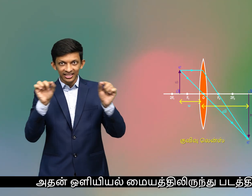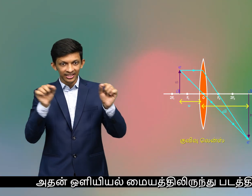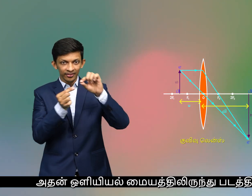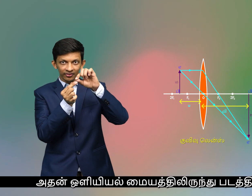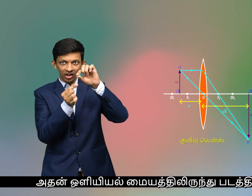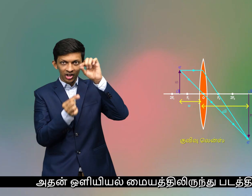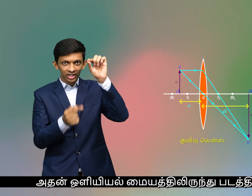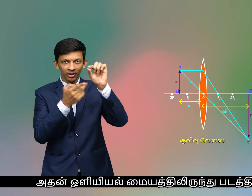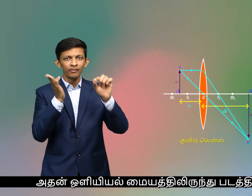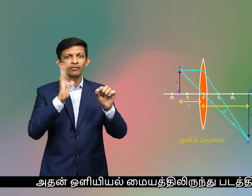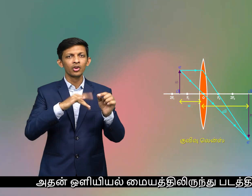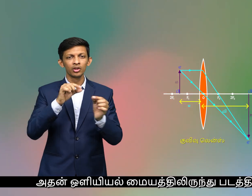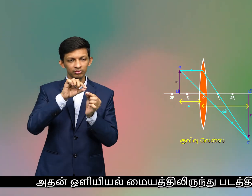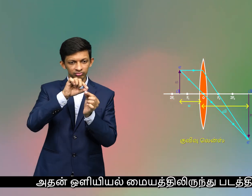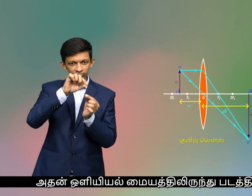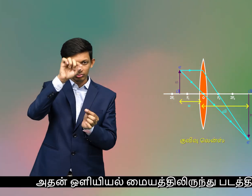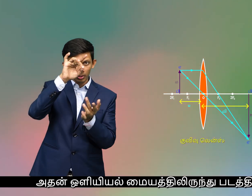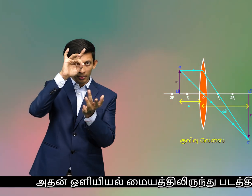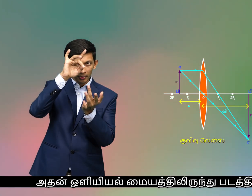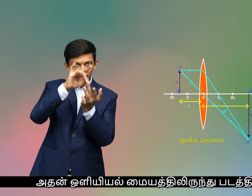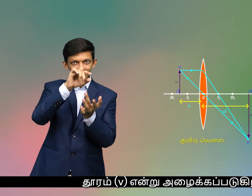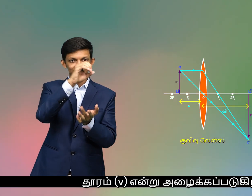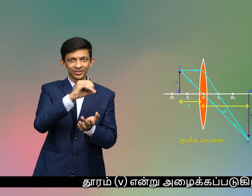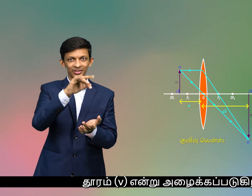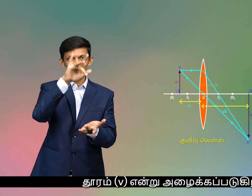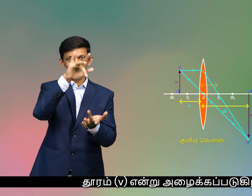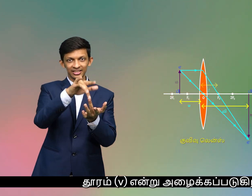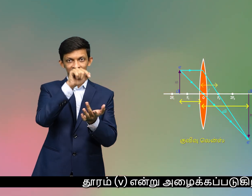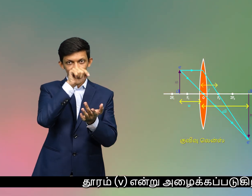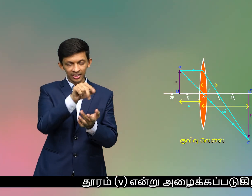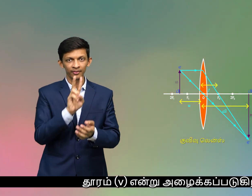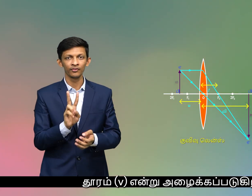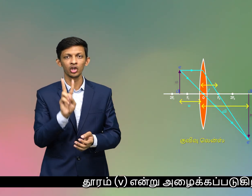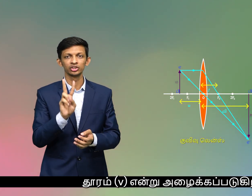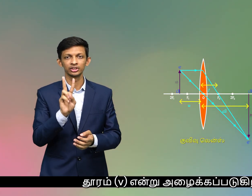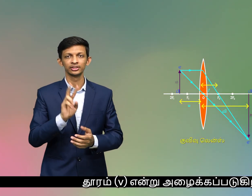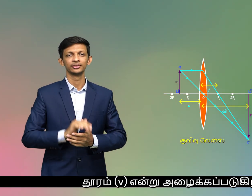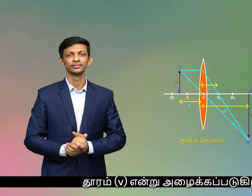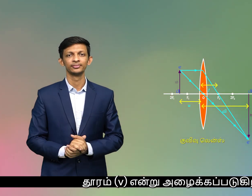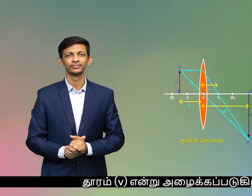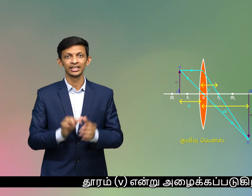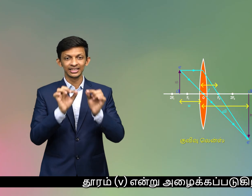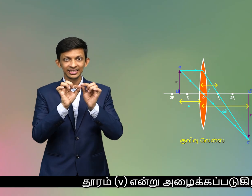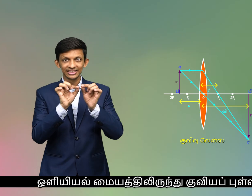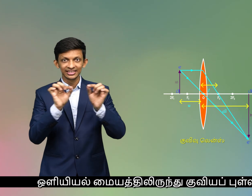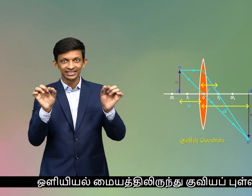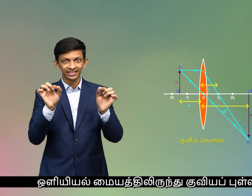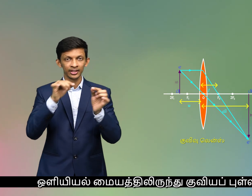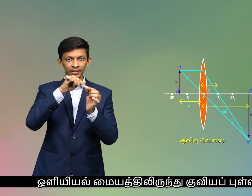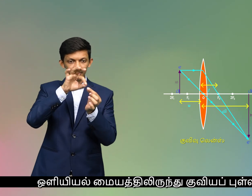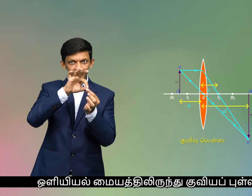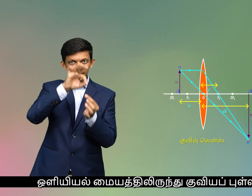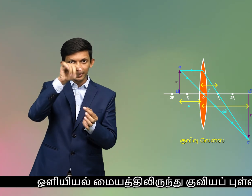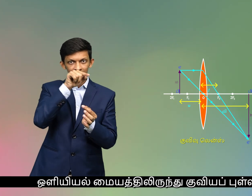அதன் ஒளியியல் மையத்திலிருந்து படத்தின் தூரம் பட தூரம், அதாவது V என்று அழைக்கப்படுகிறது.